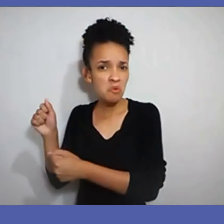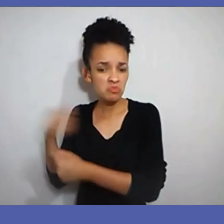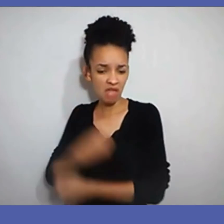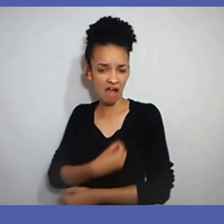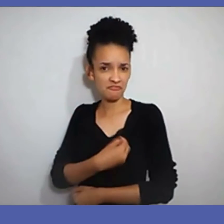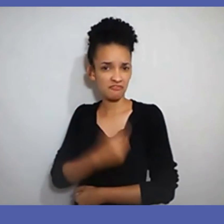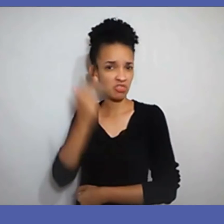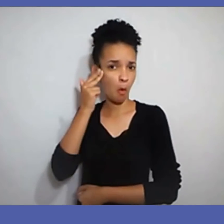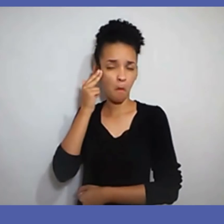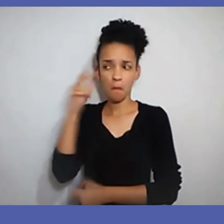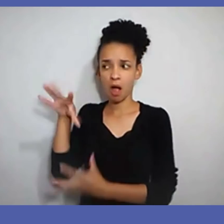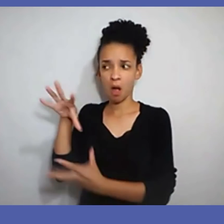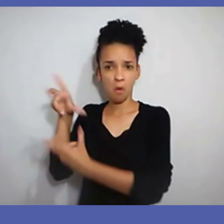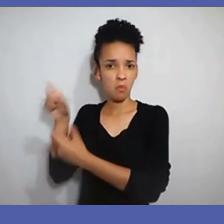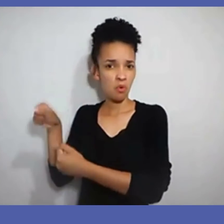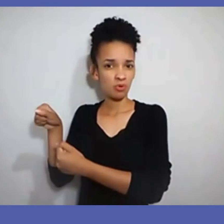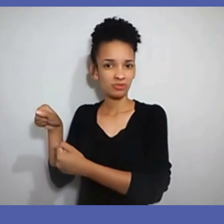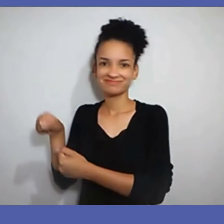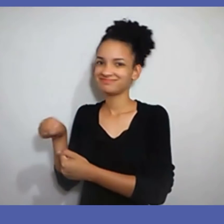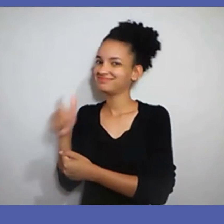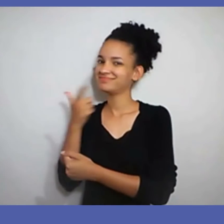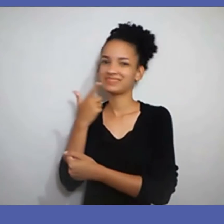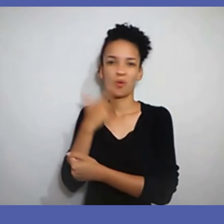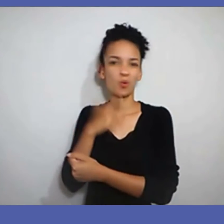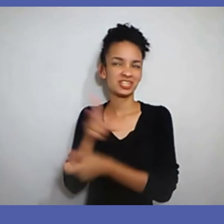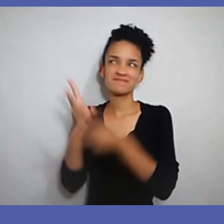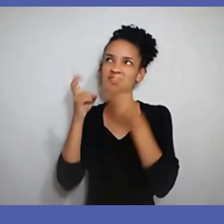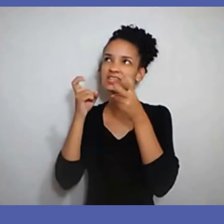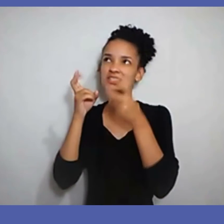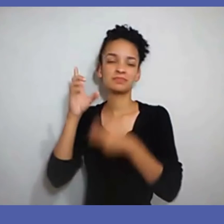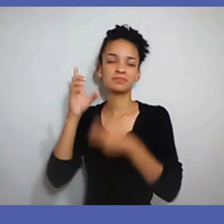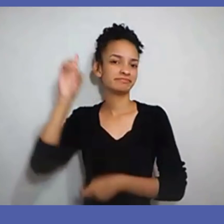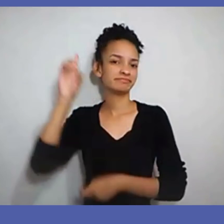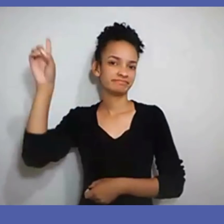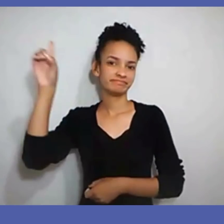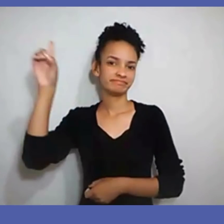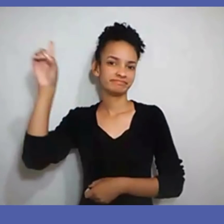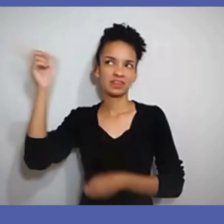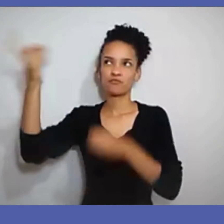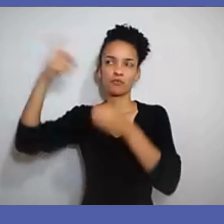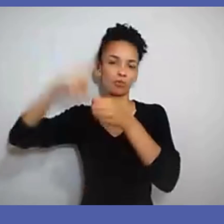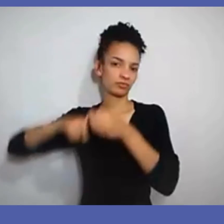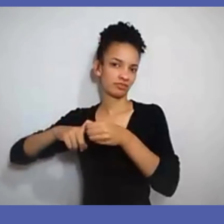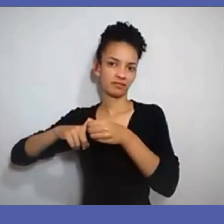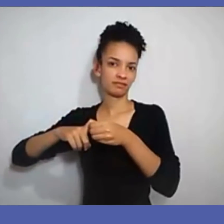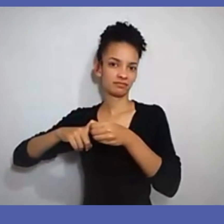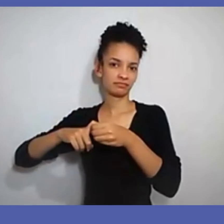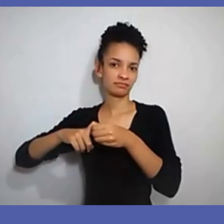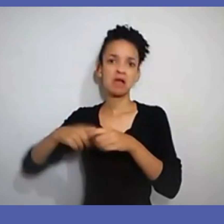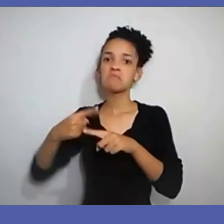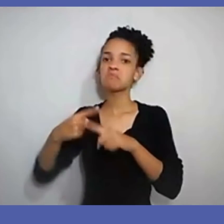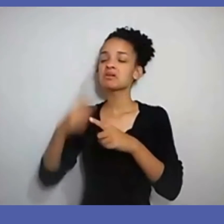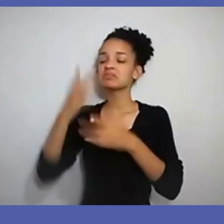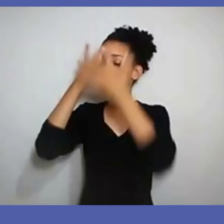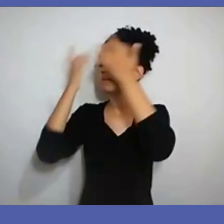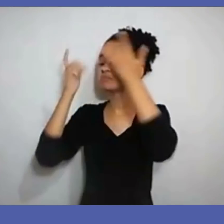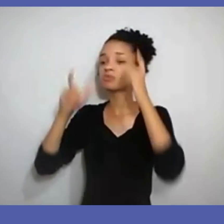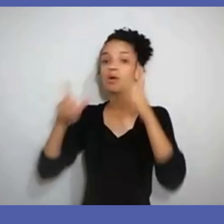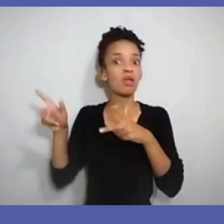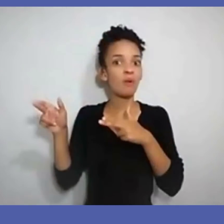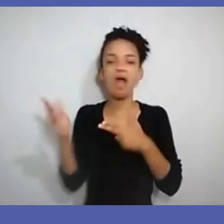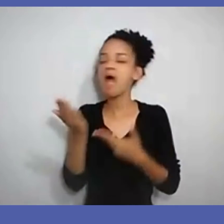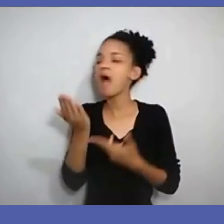vinda do Senhor. Porque você vai ver que todo mundo continua vivendo da mesma maneira. Todo mundo come, bebem,